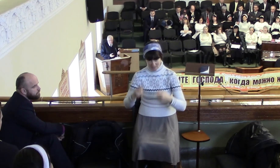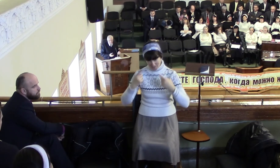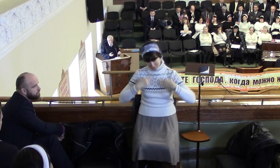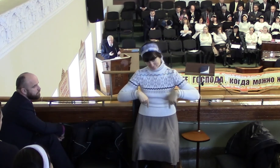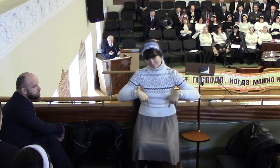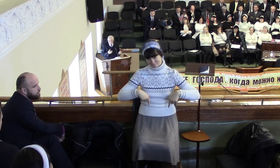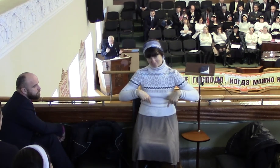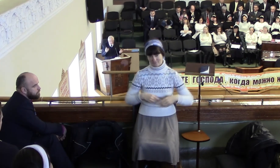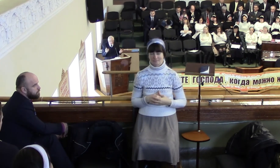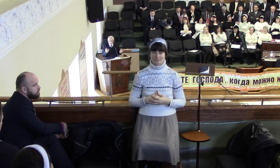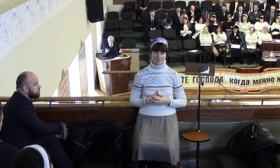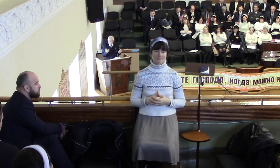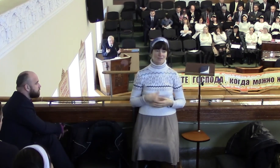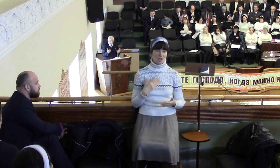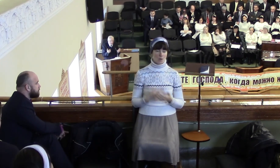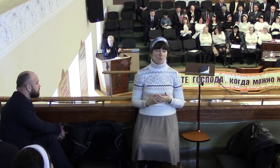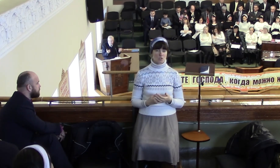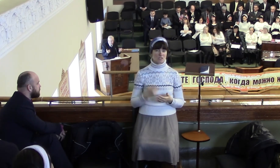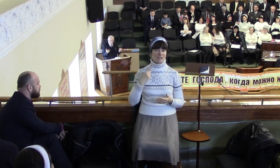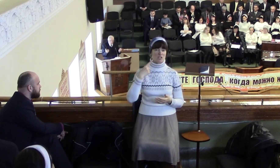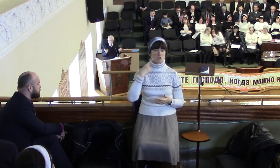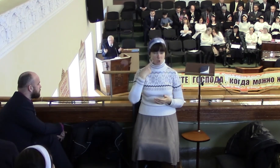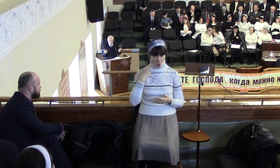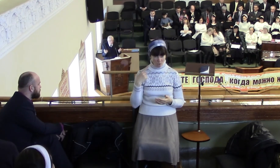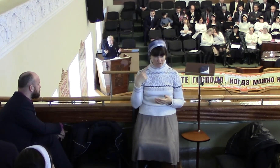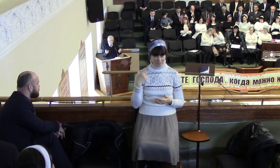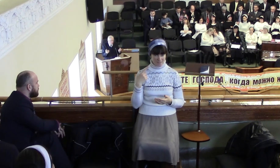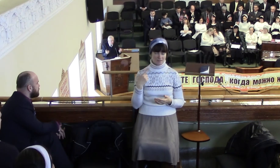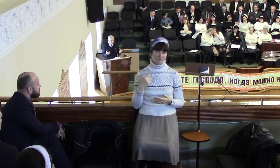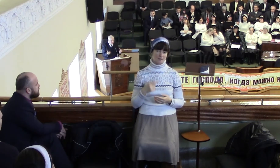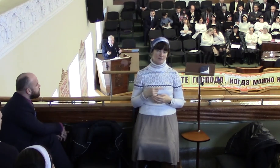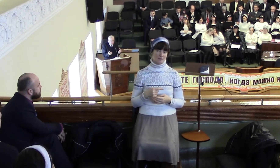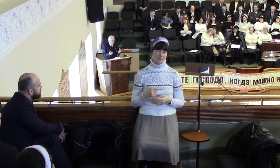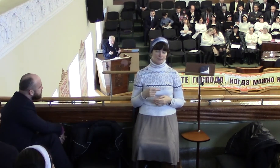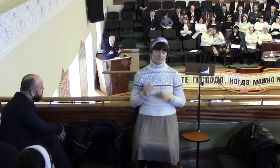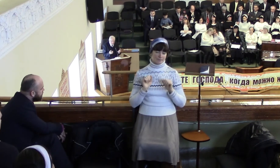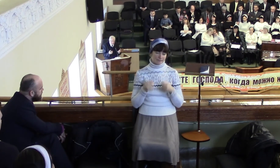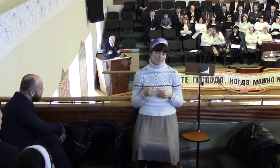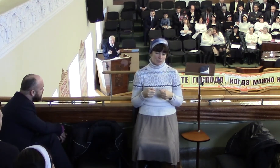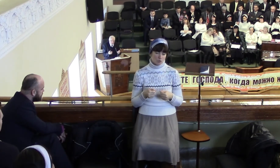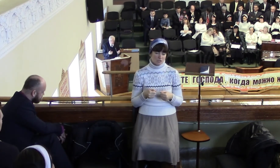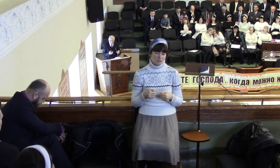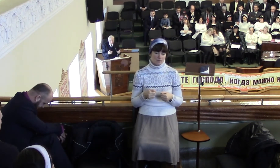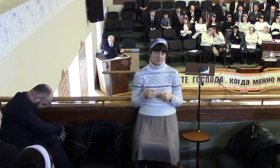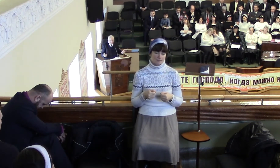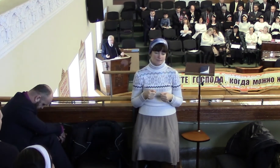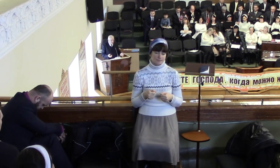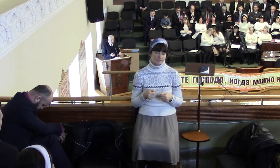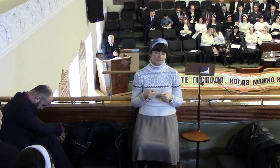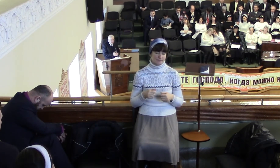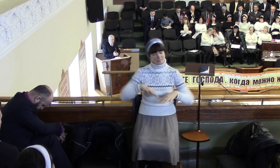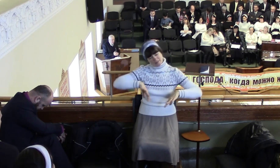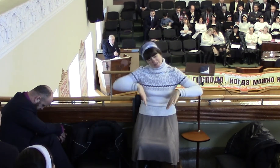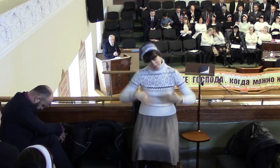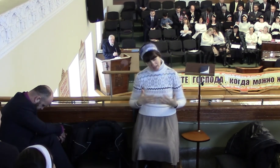быть. Может быть, где-то ваша совесть сломалась. Может быть, где-то вы не выдержали. Может быть, проявили себя не с лучшей